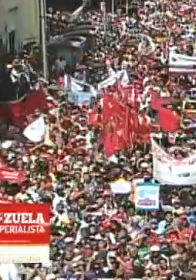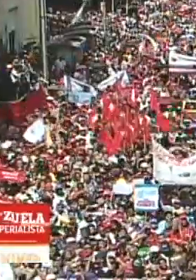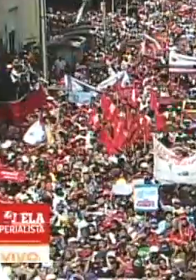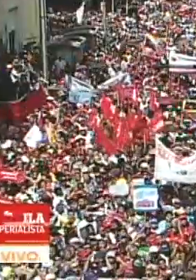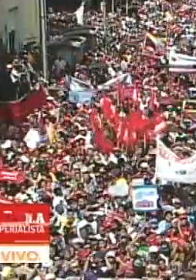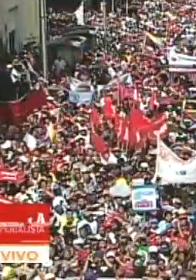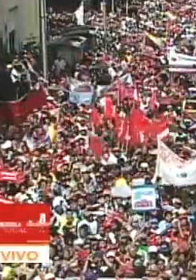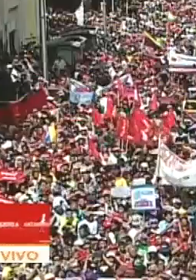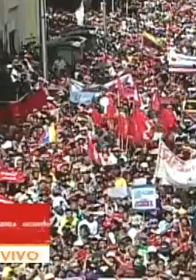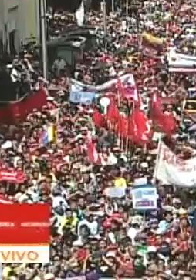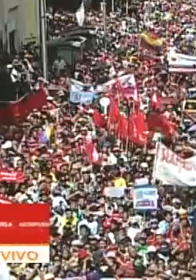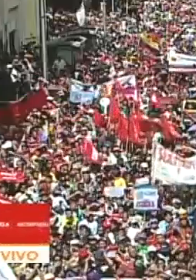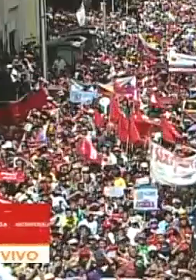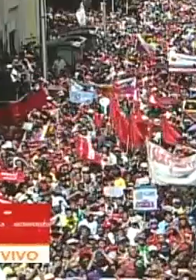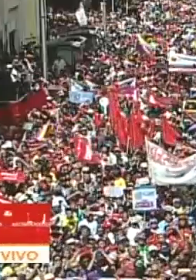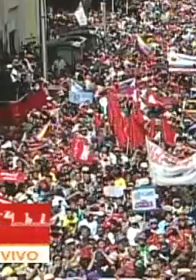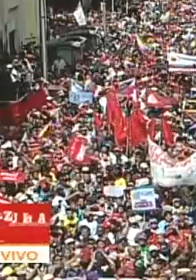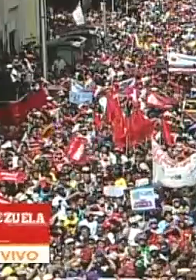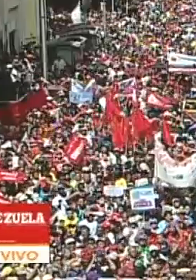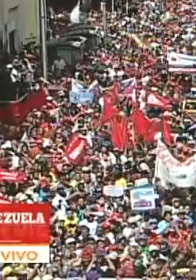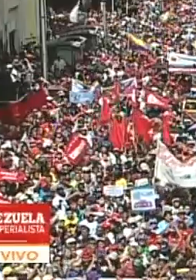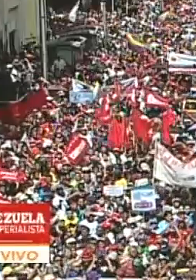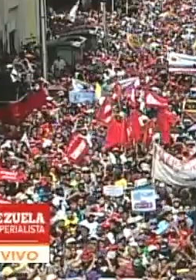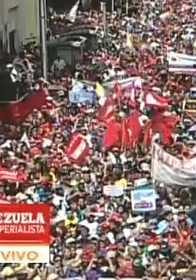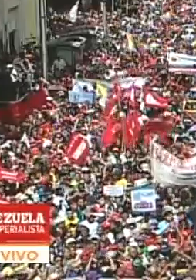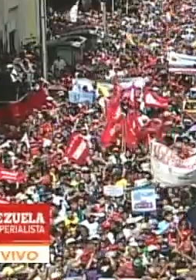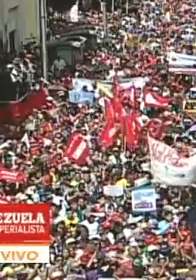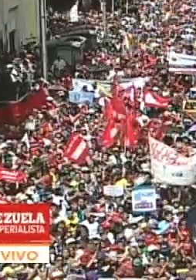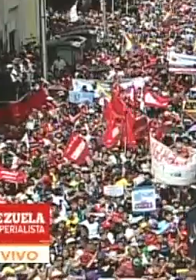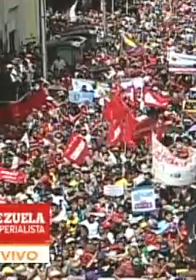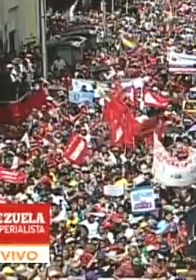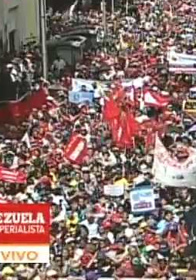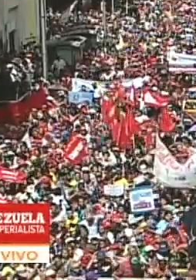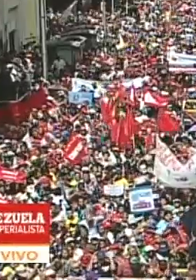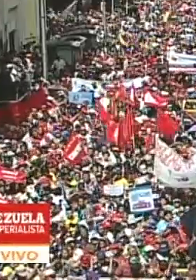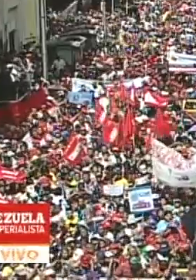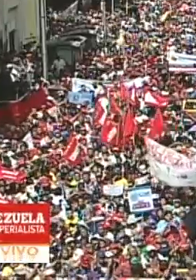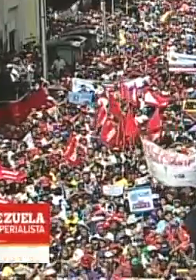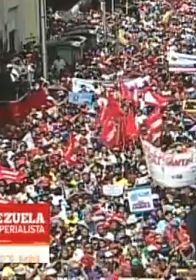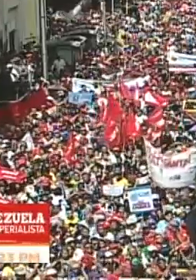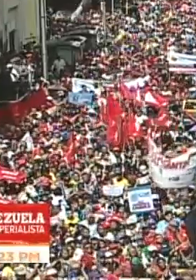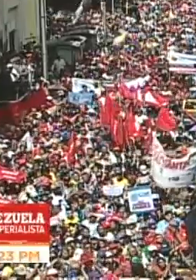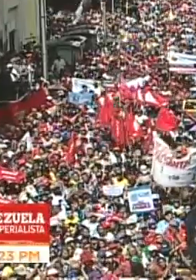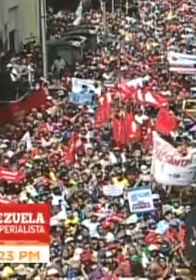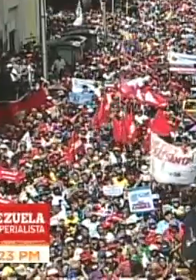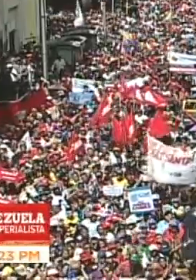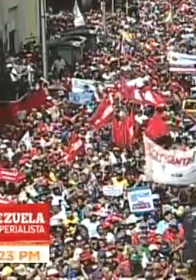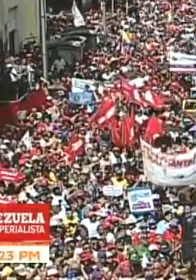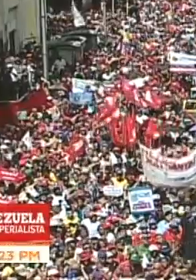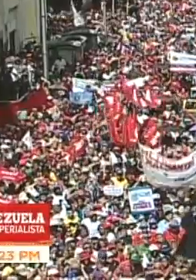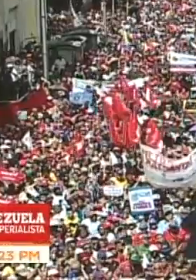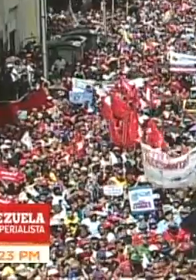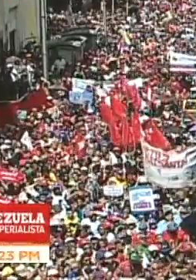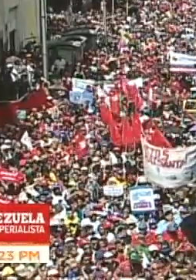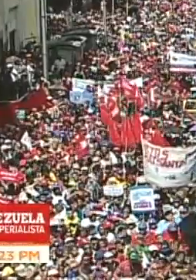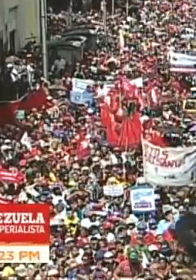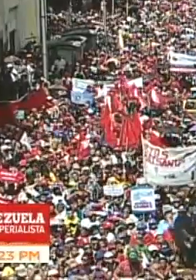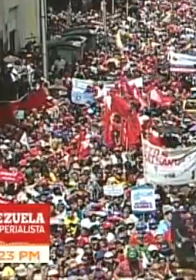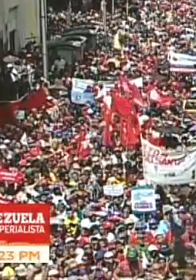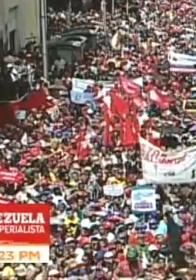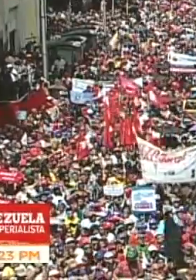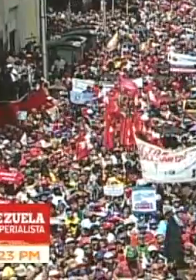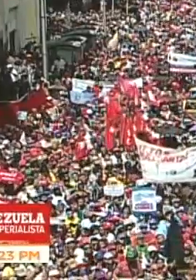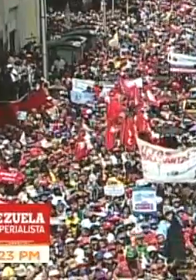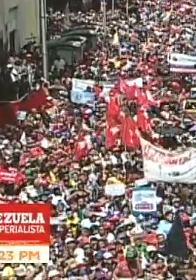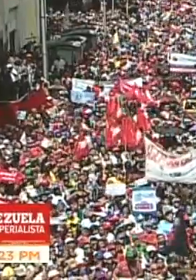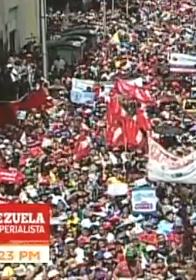Hoy quiero aprovechar que está Raquel Vegas como traductora